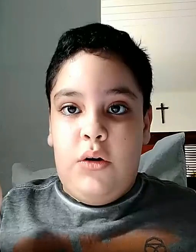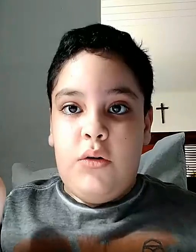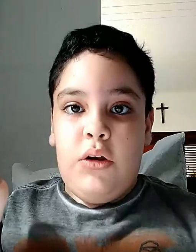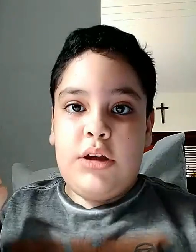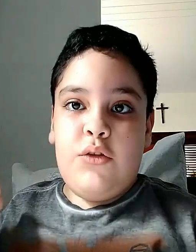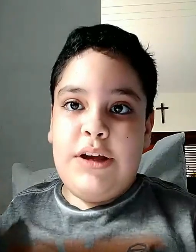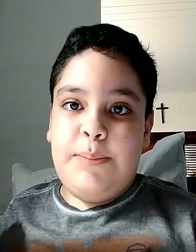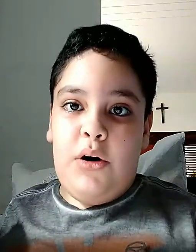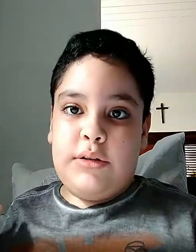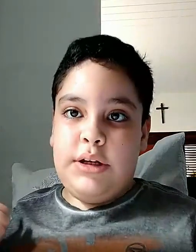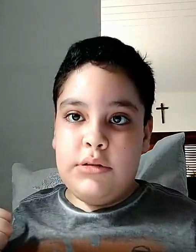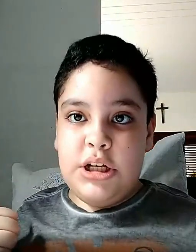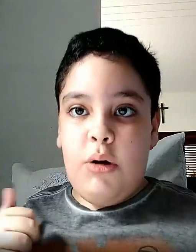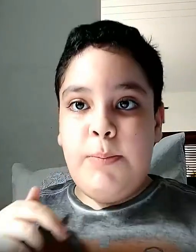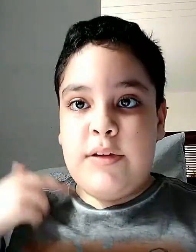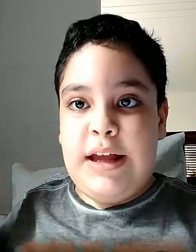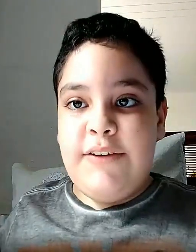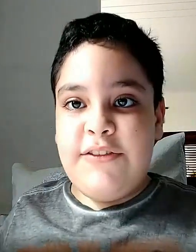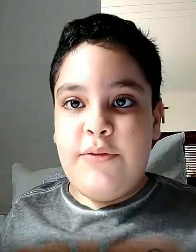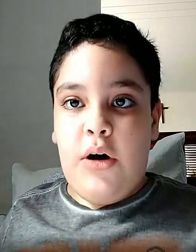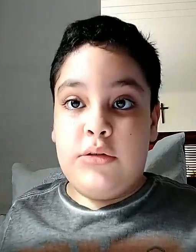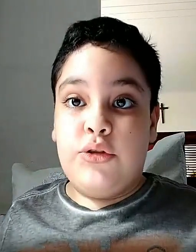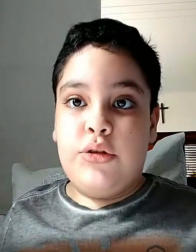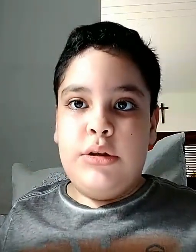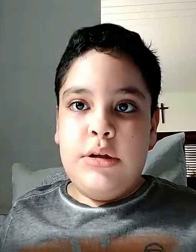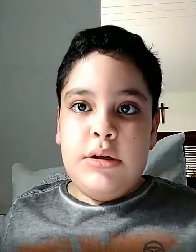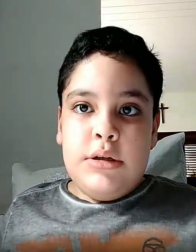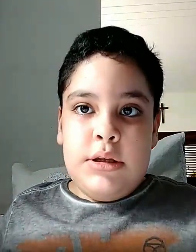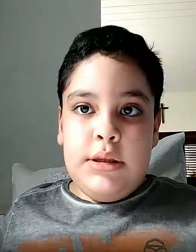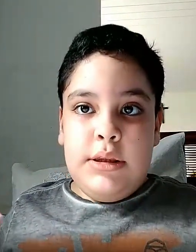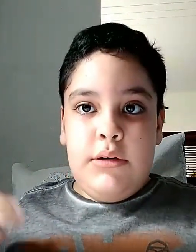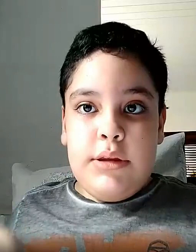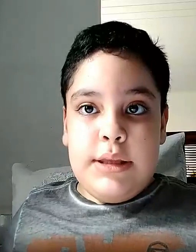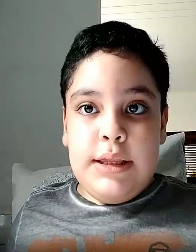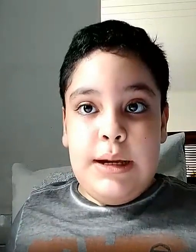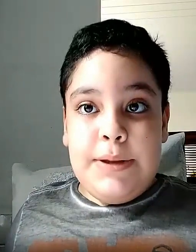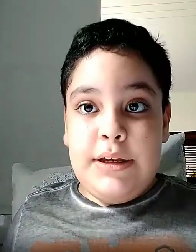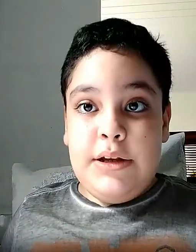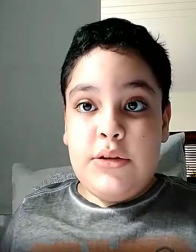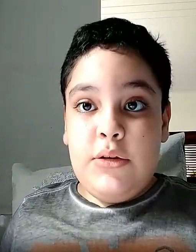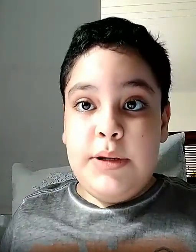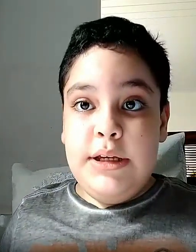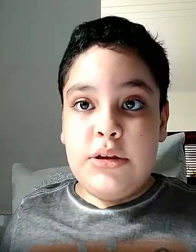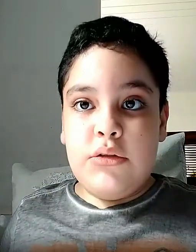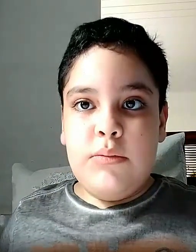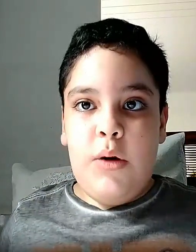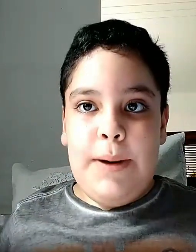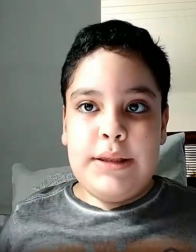Ou coloque sua resposta. E não tinha como postar fotos. Eu tentei ligar para a senhora sobre isso. Meu pai